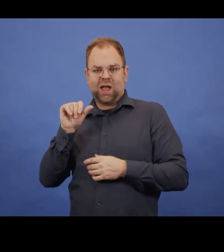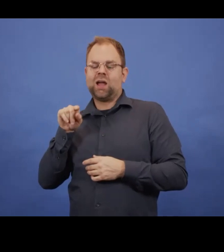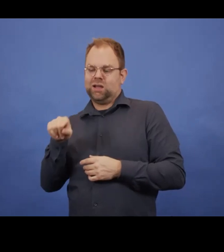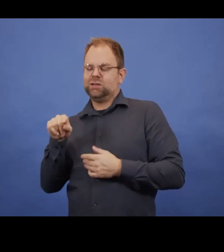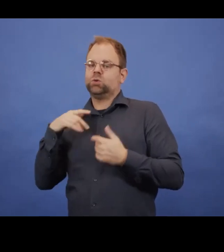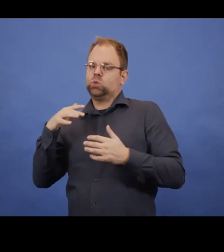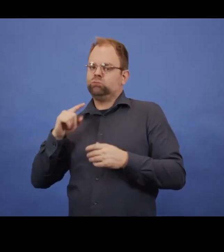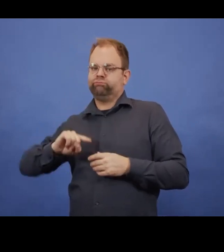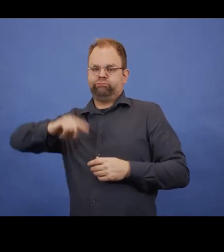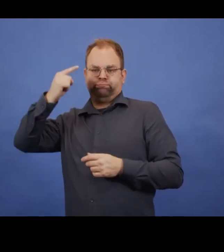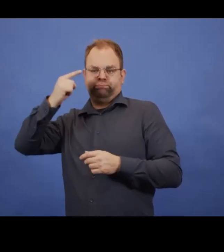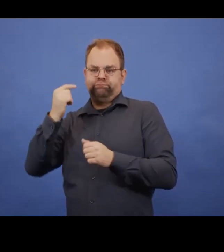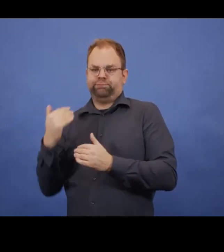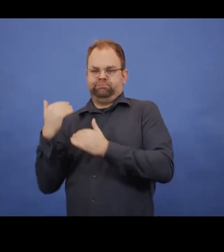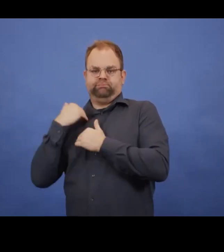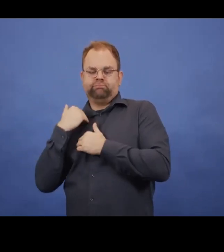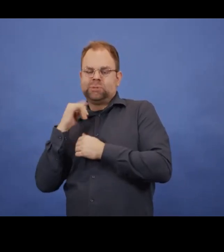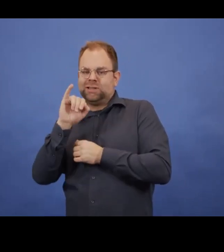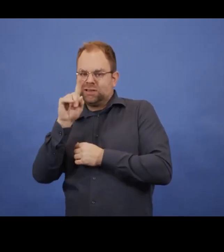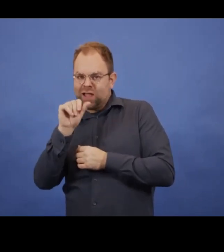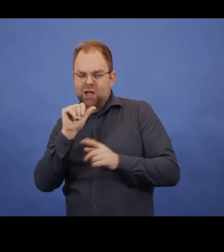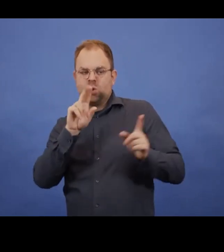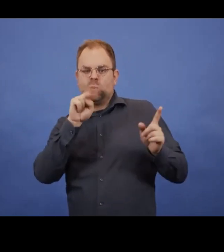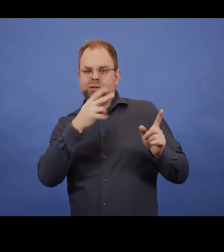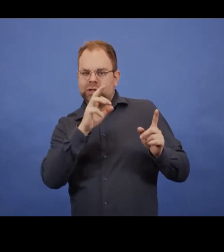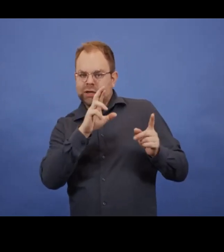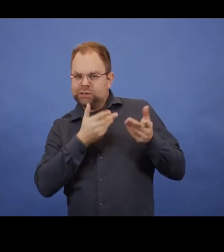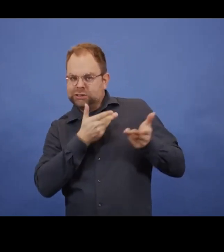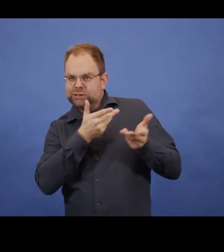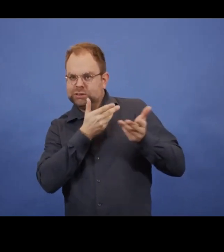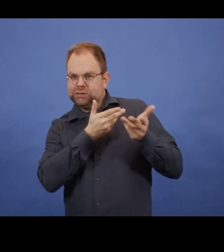de UNHCR, ACNUR,